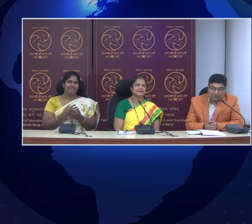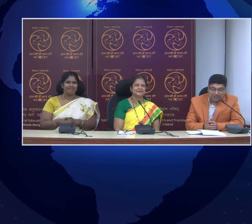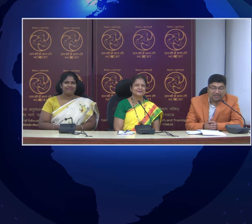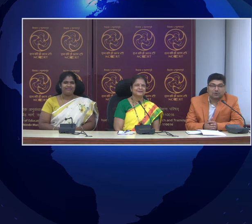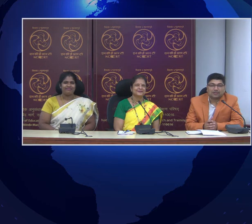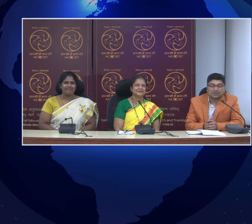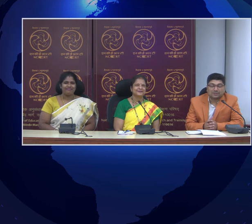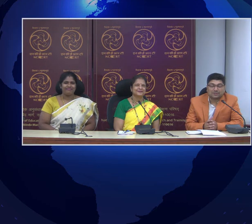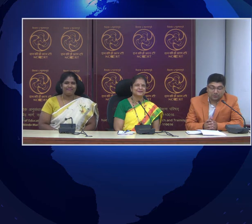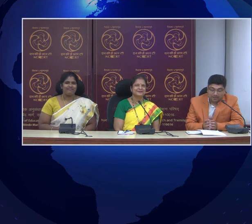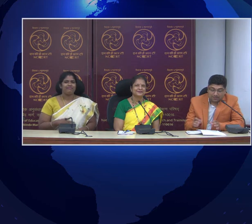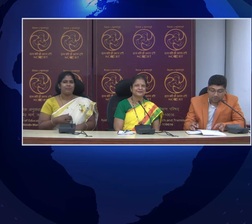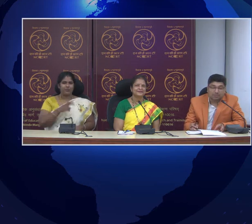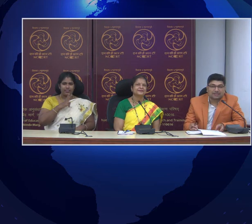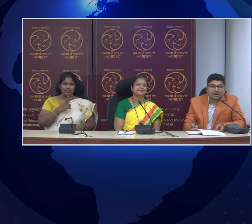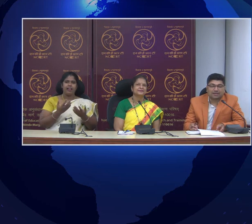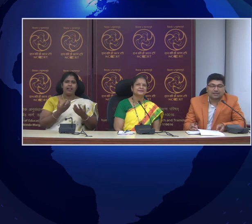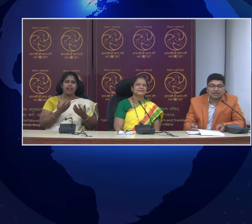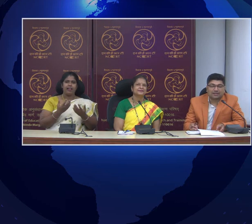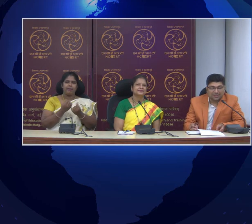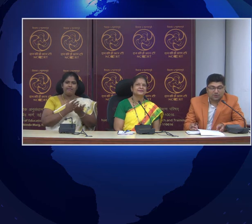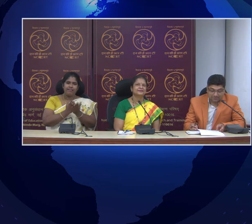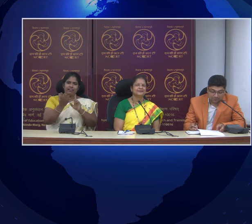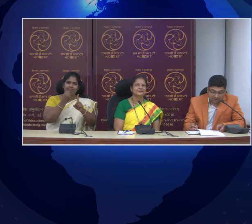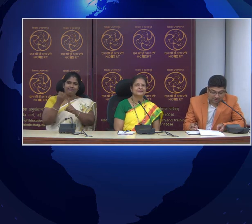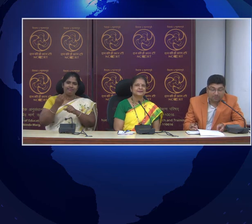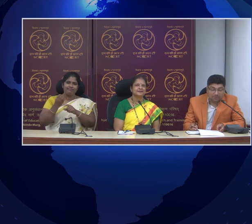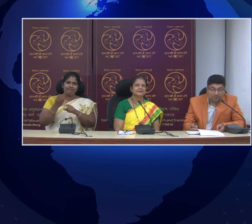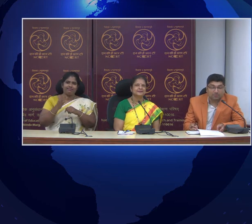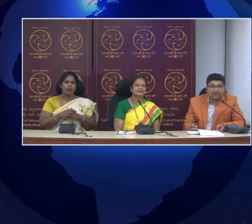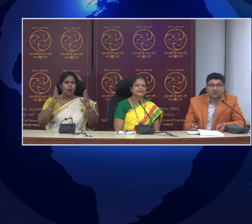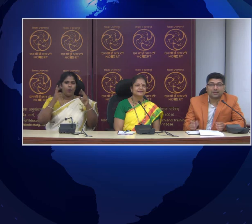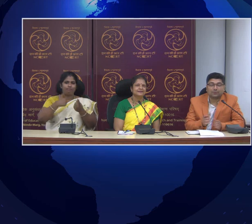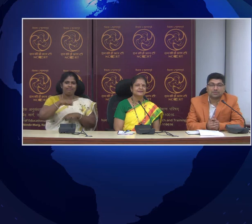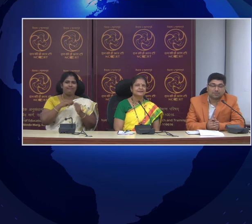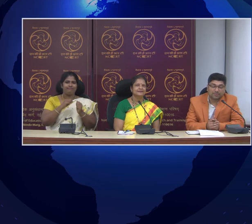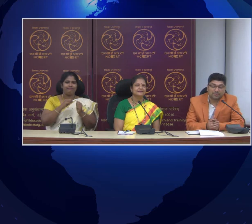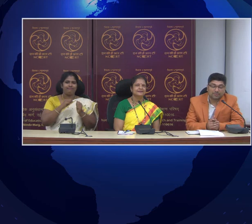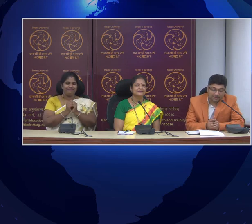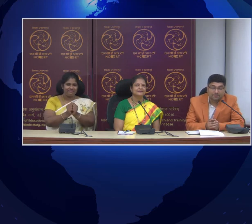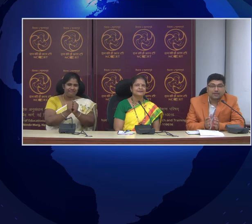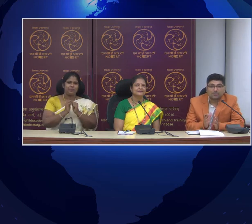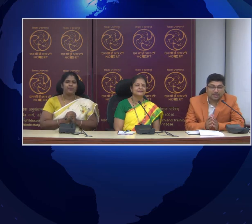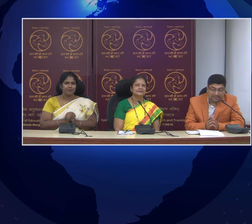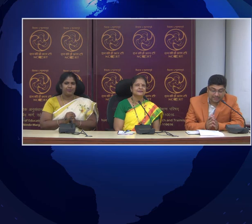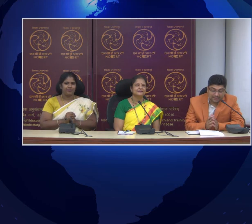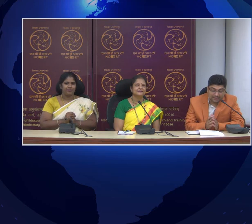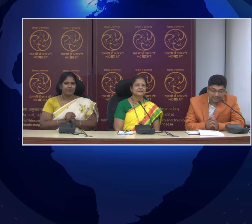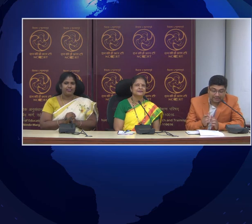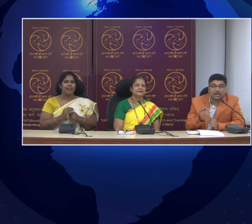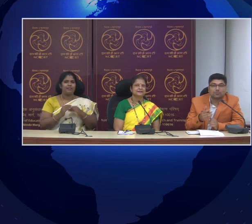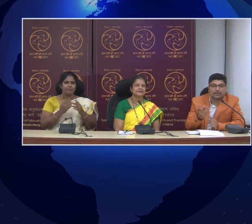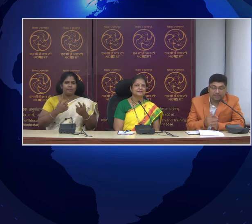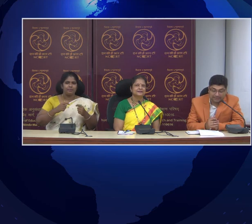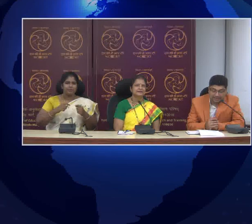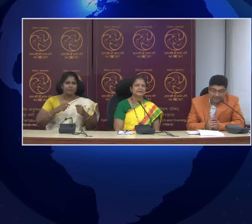पर कुछ आयाम और जो आपने मुकाम हासिल करने की बात की है उसमें ज़रूर हम सब भागीदार होंगे और हम सब अपने अपने स्तर पर प्रयास करेंगे कि